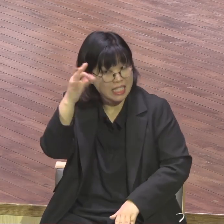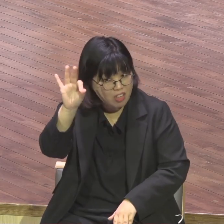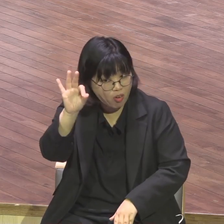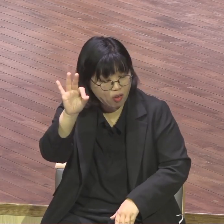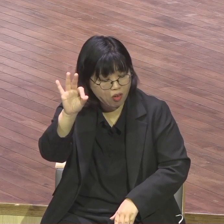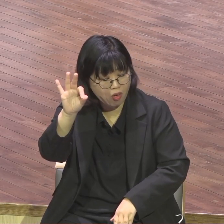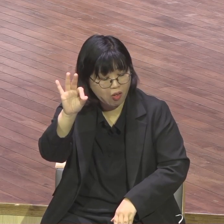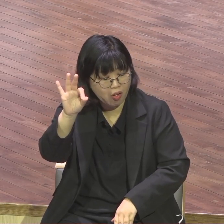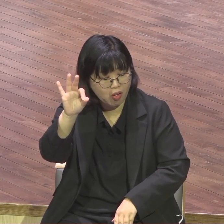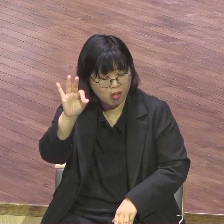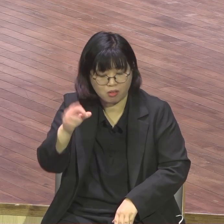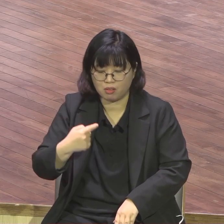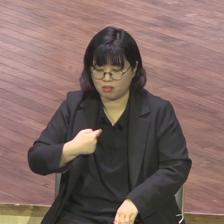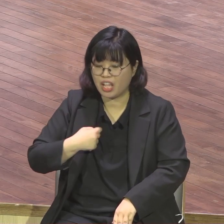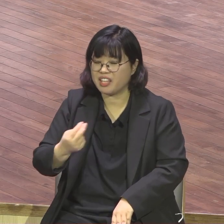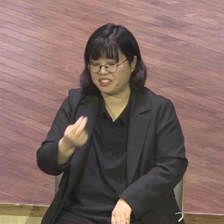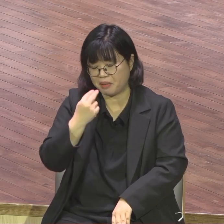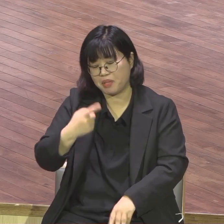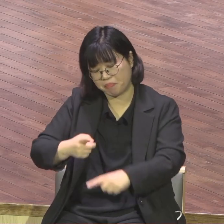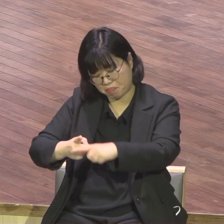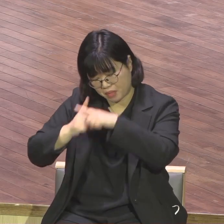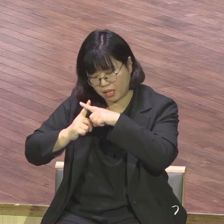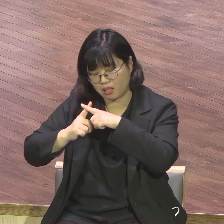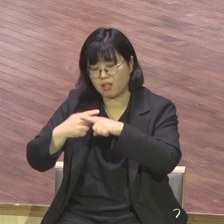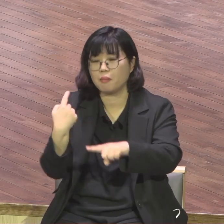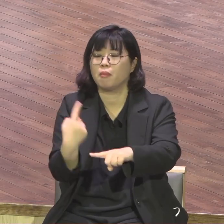언제부터인가 그리스도인